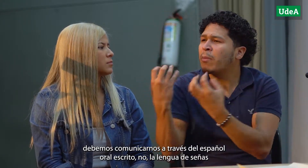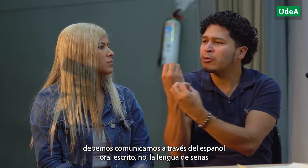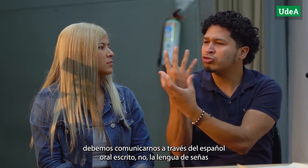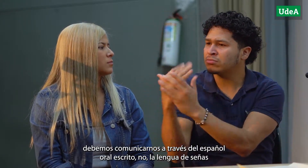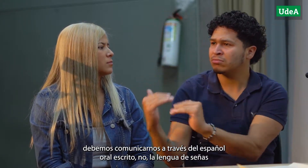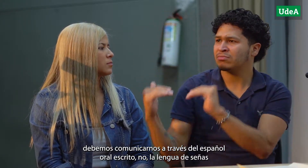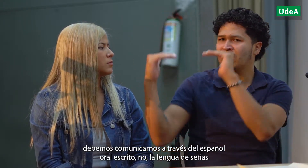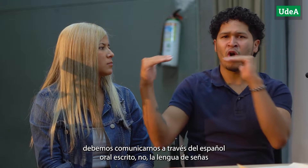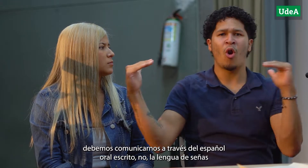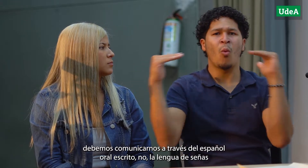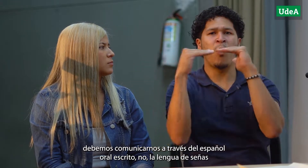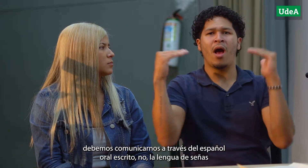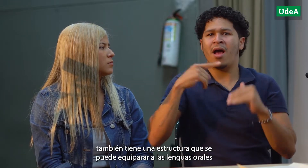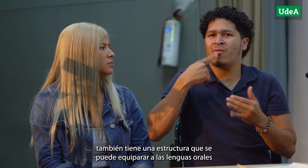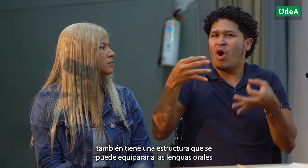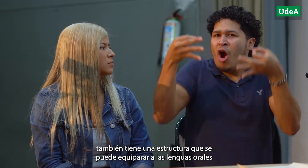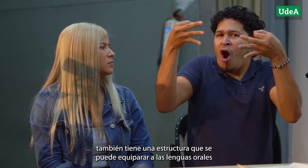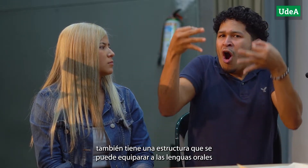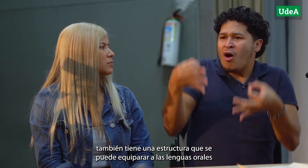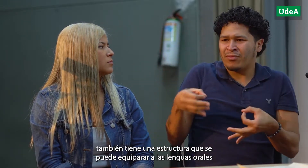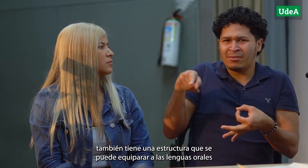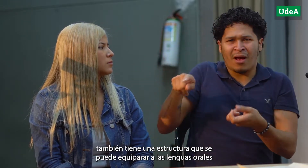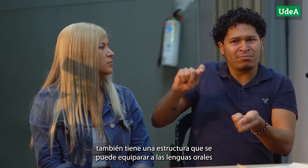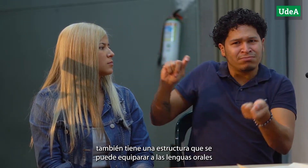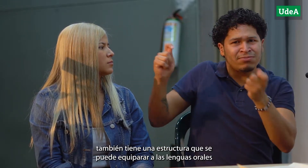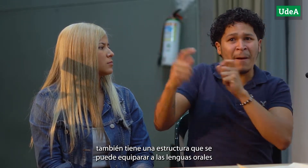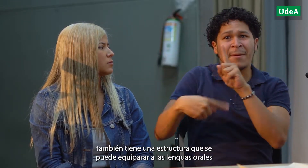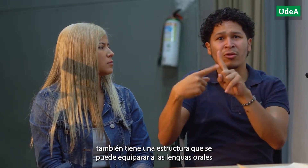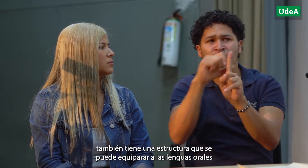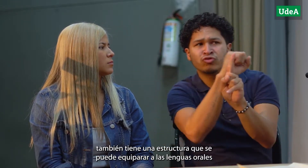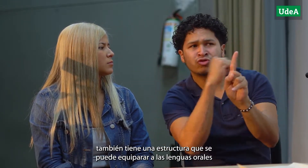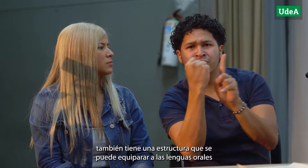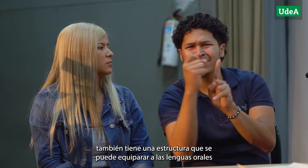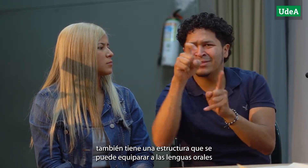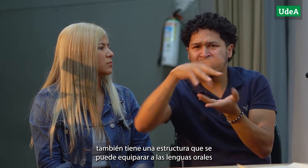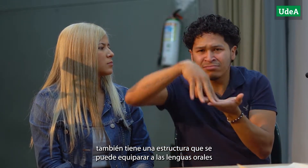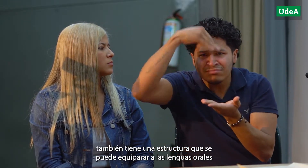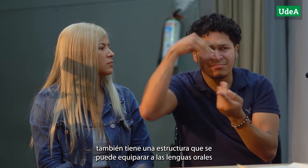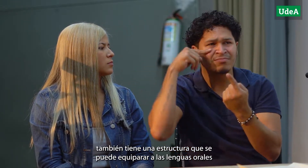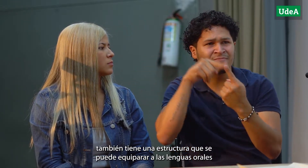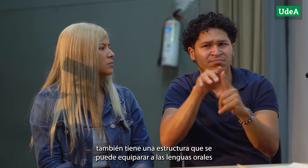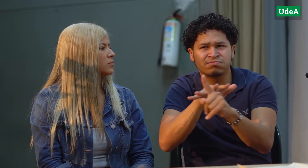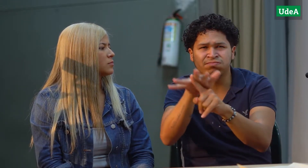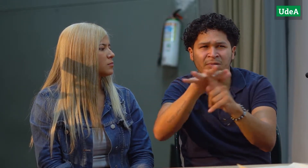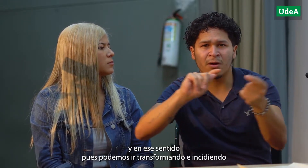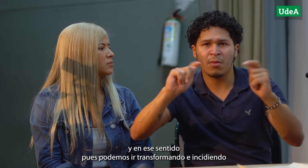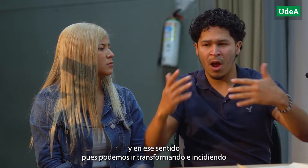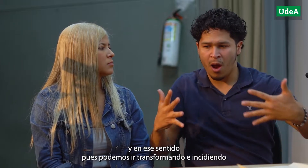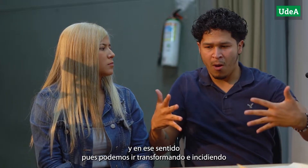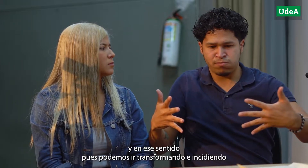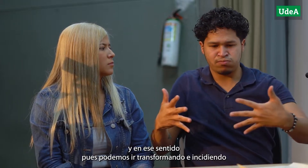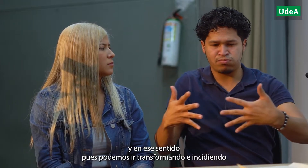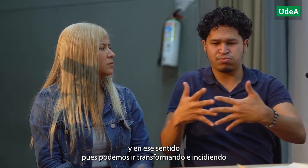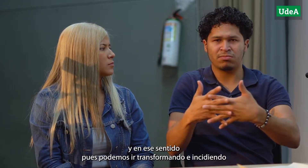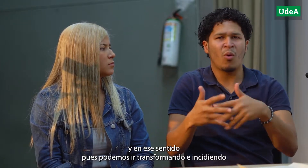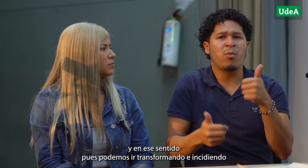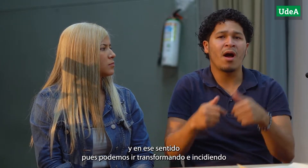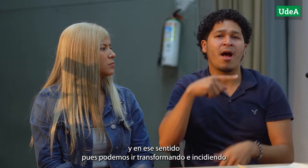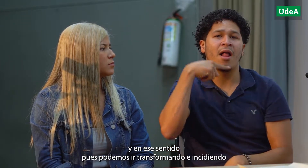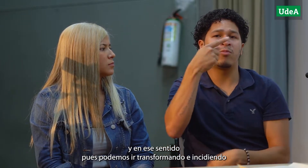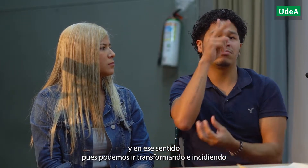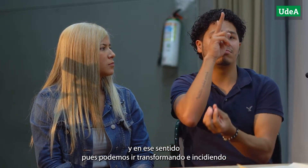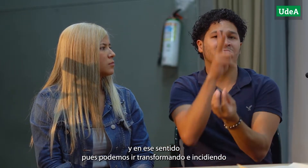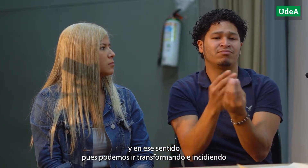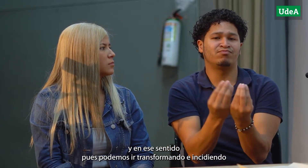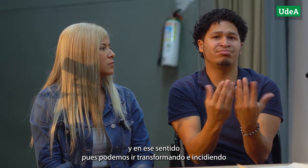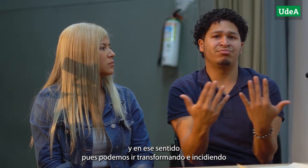oral, escrito. No, la lengua de señas también tiene una estructura que se puede equiparar a las lenguas orales. Y en ese sentido, pues podemos